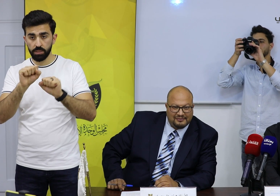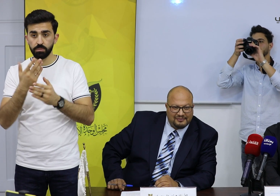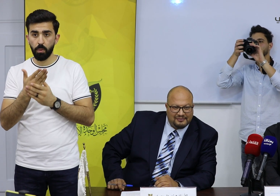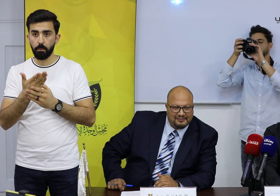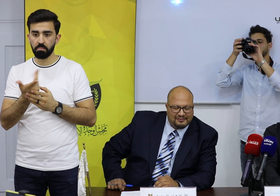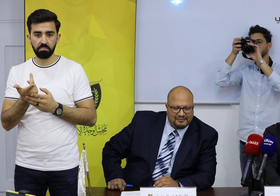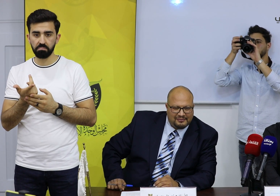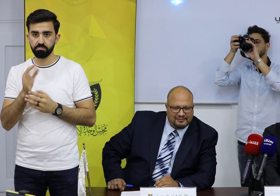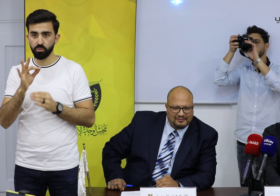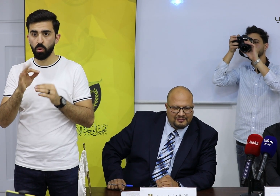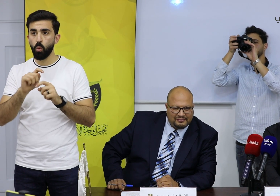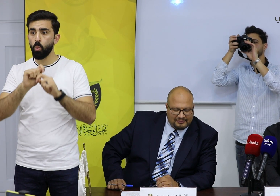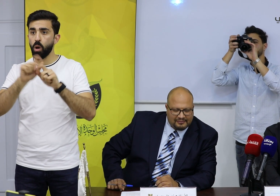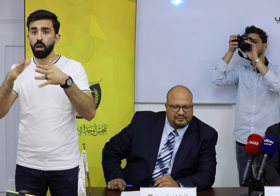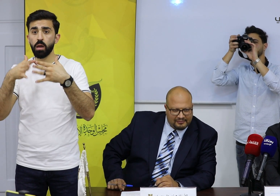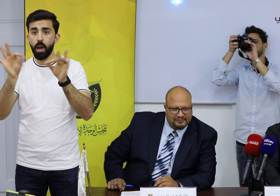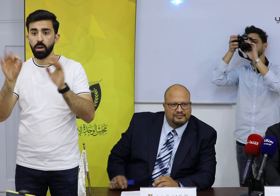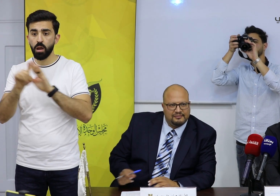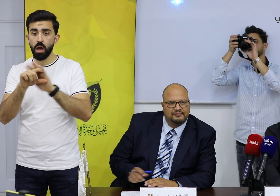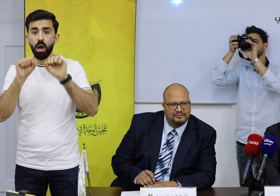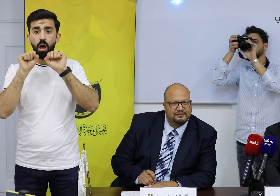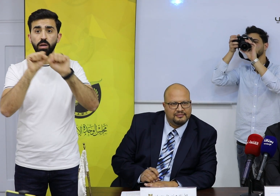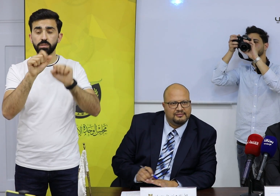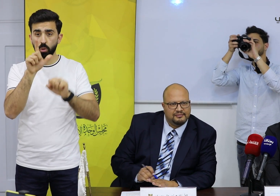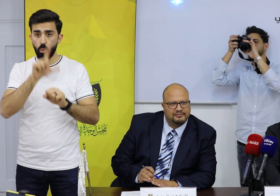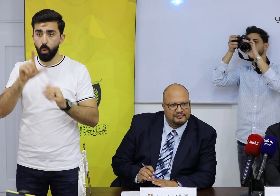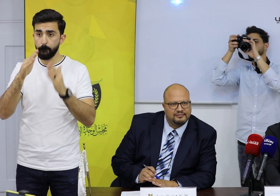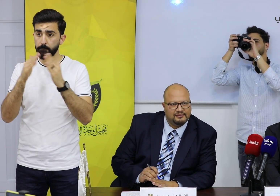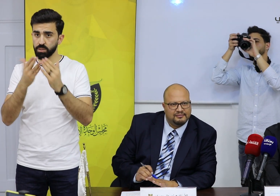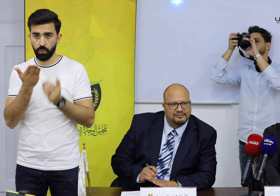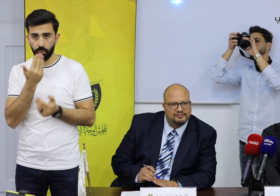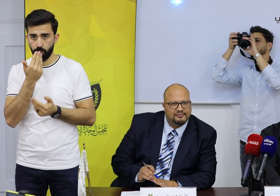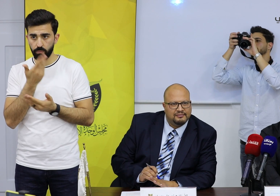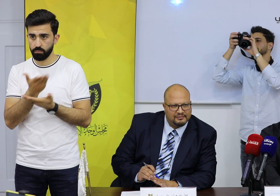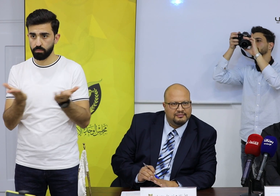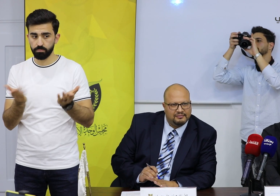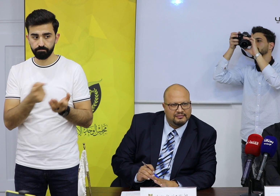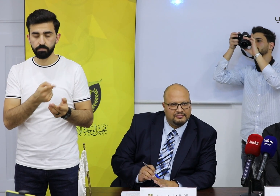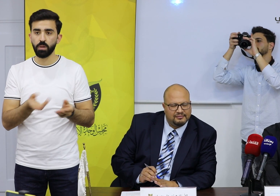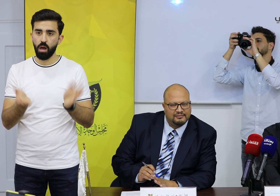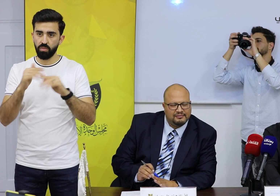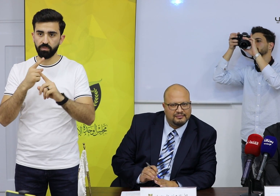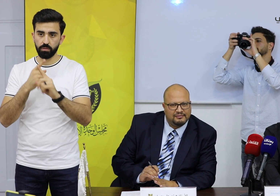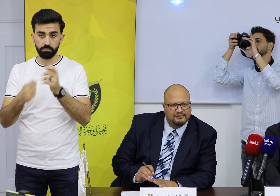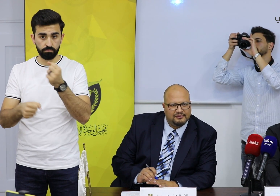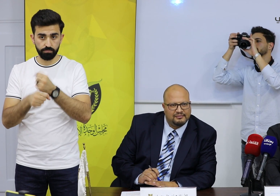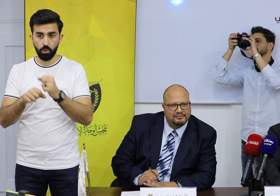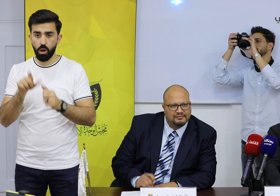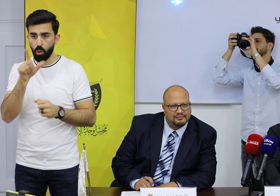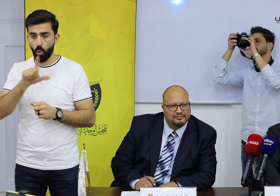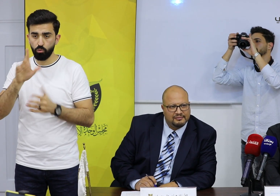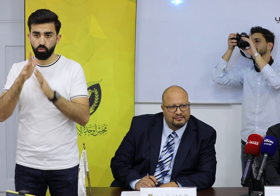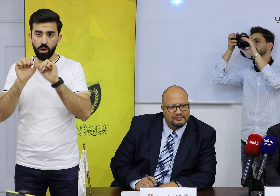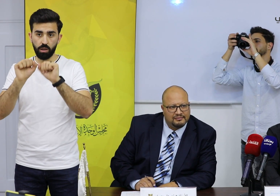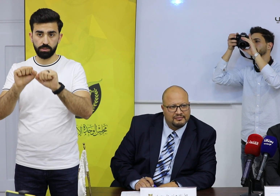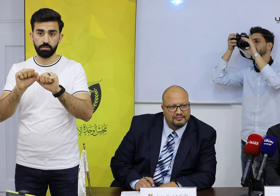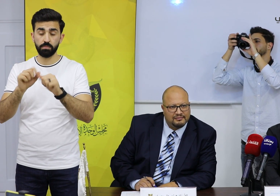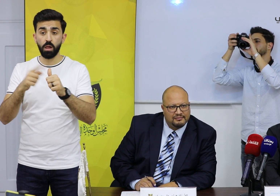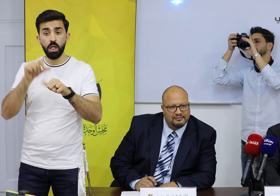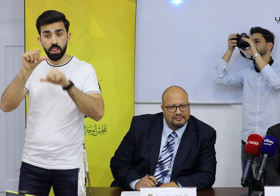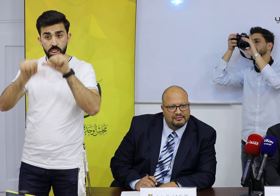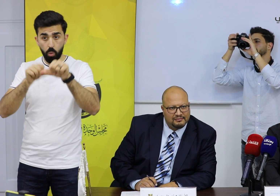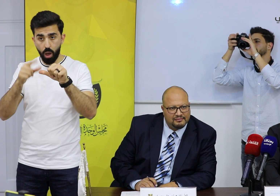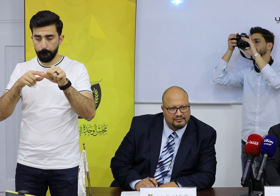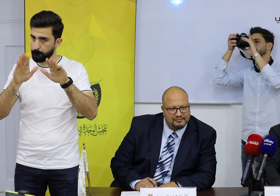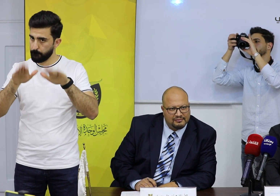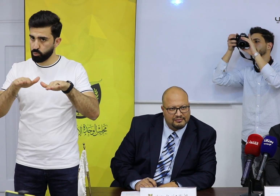اختصاص، يعني في الاردن كلها او في الوطن العربي فيش مركز مختص بلغه الاشاره، فاحنا اختصينا بلغه الاشاره. بس بالنسبه لباقي الدورات، دورات موجوده،